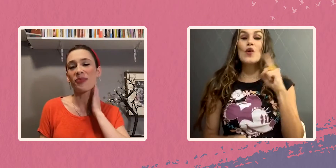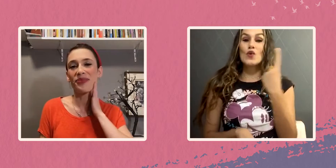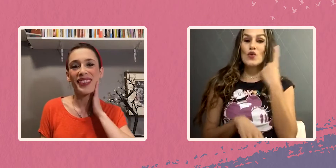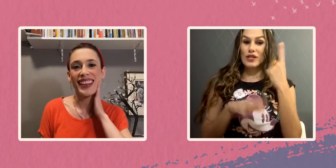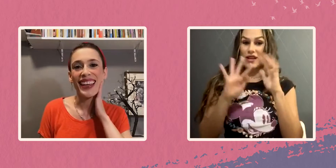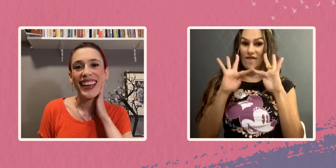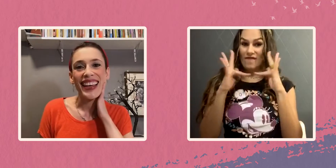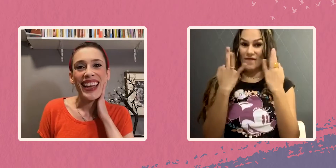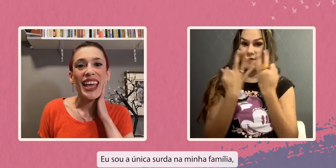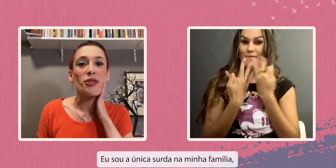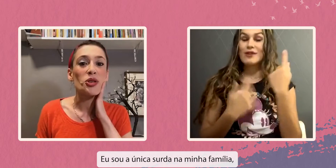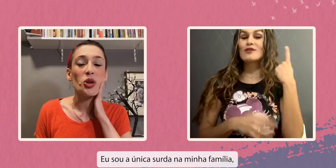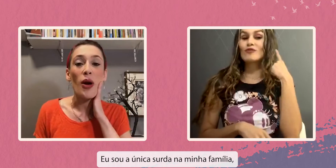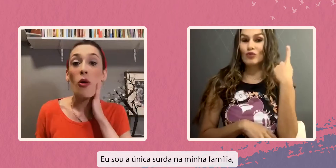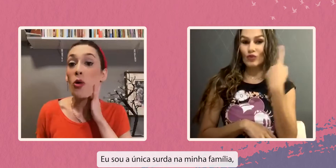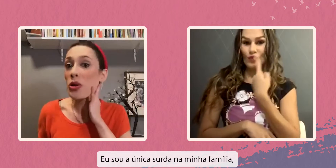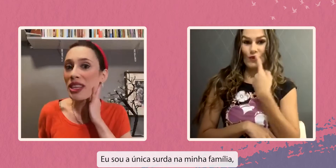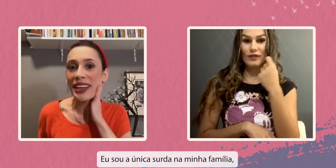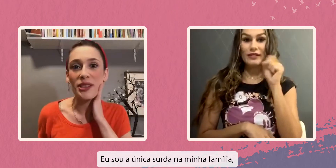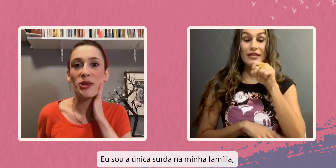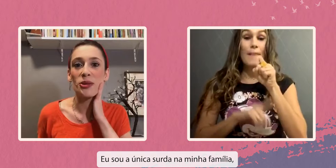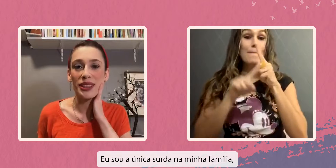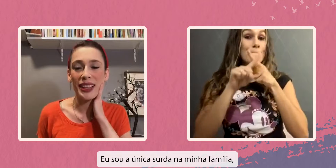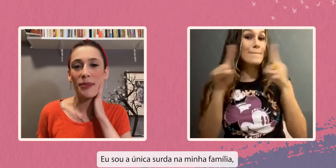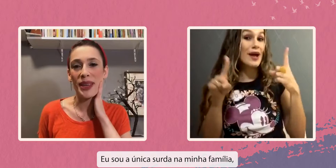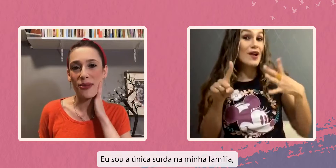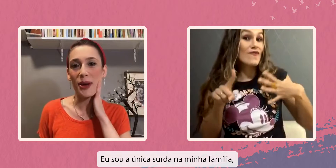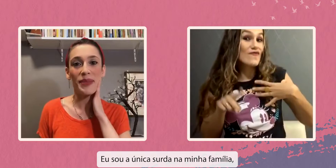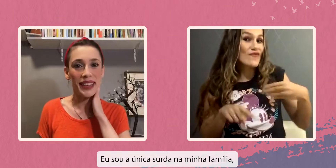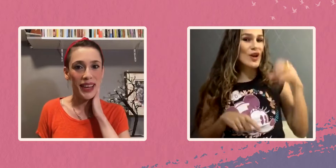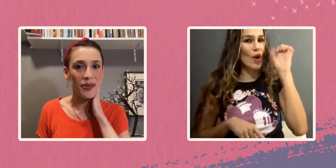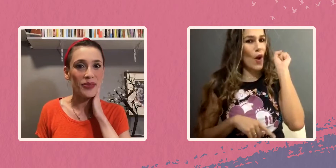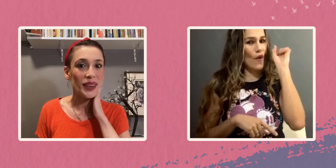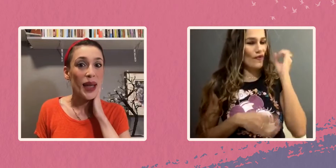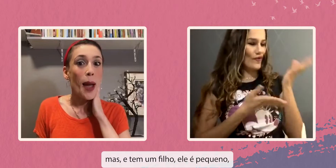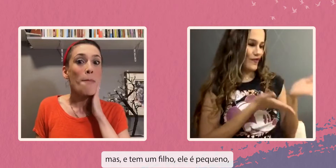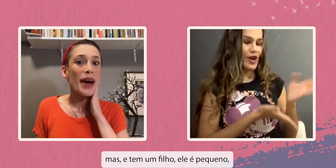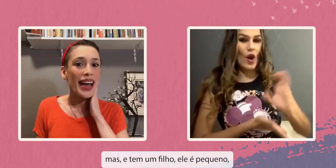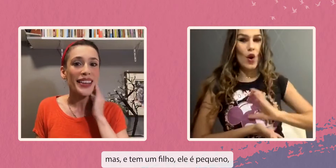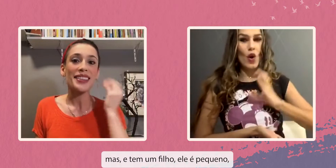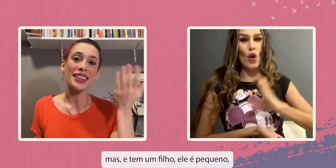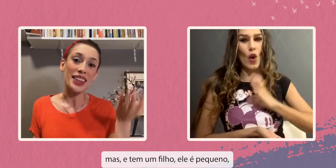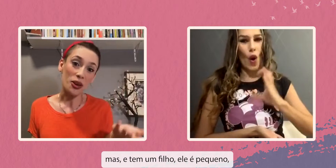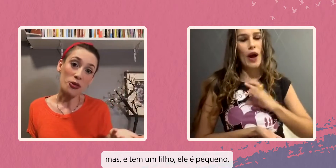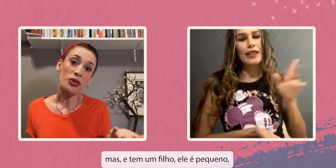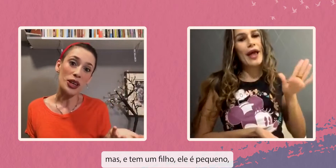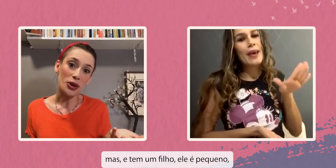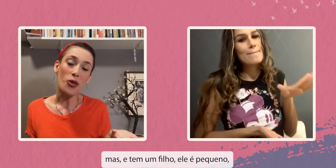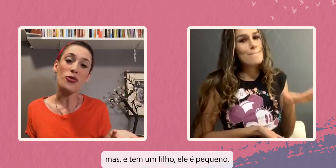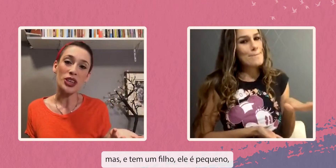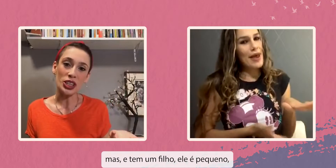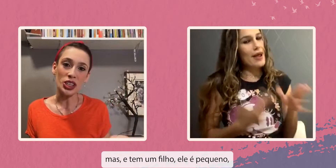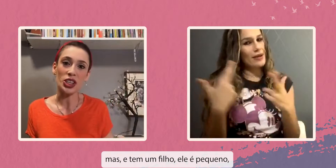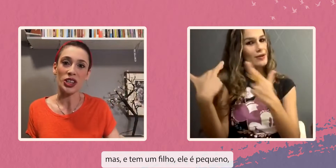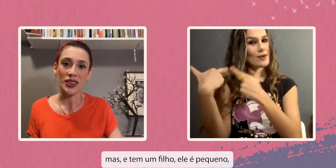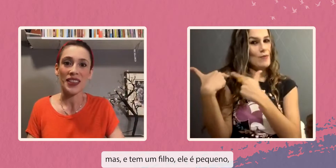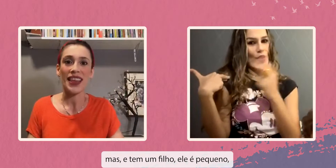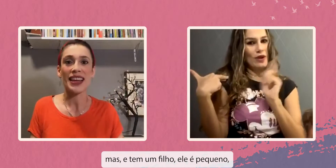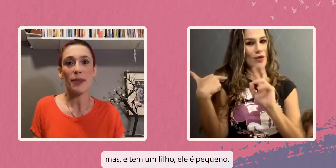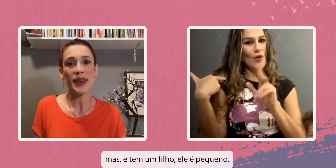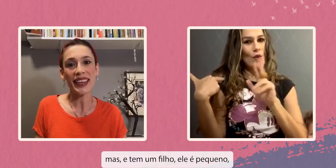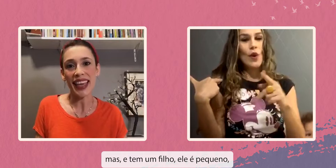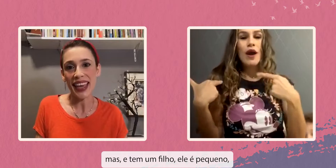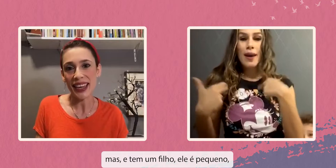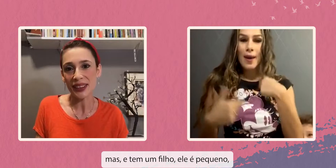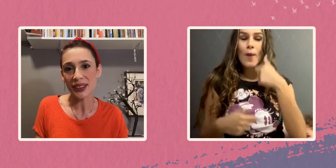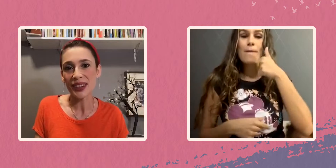Sim. Eu sou a única surda na minha família. Mas, e tem um filho ouvindo. Ele